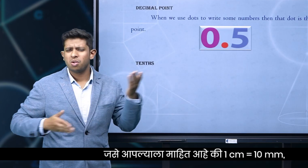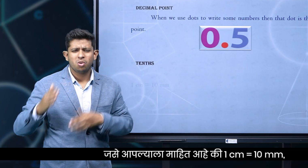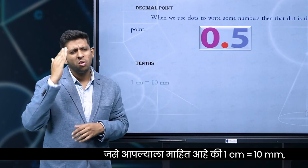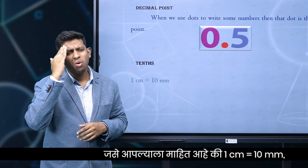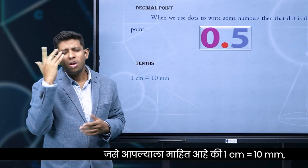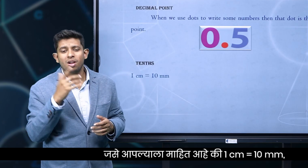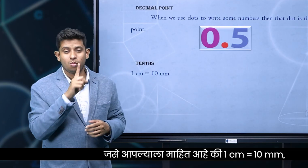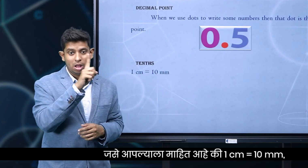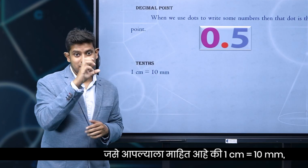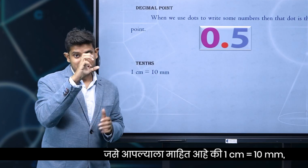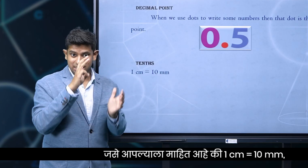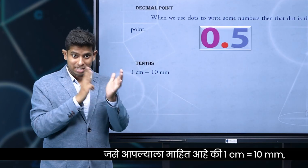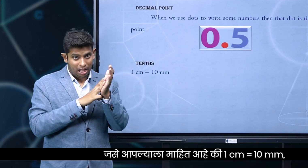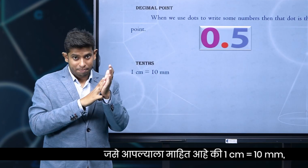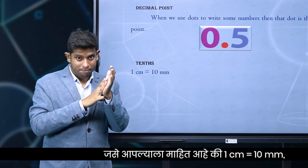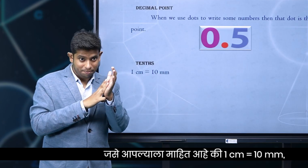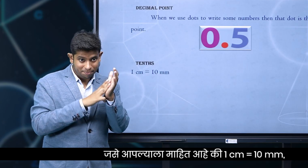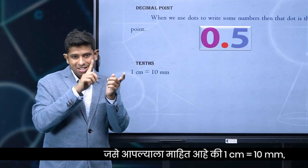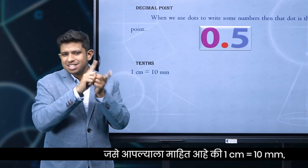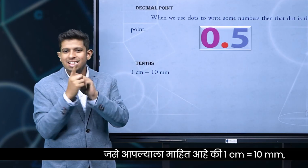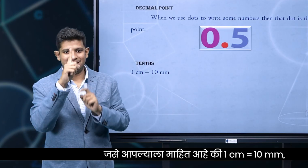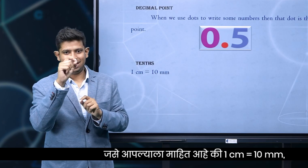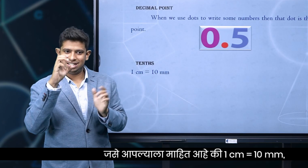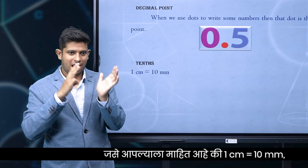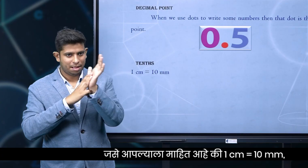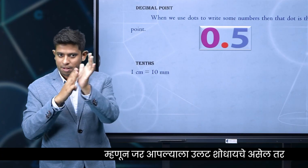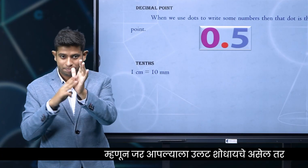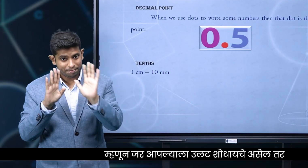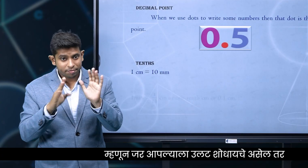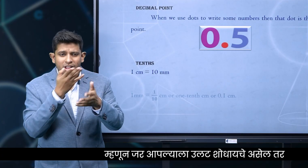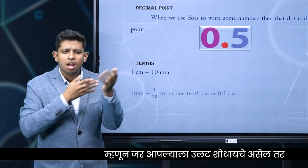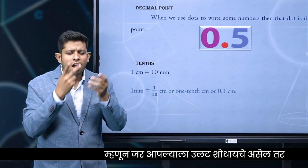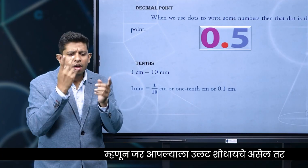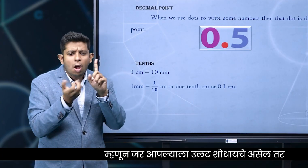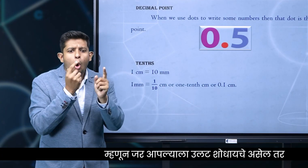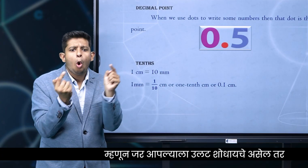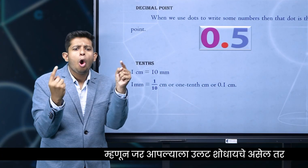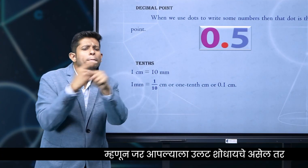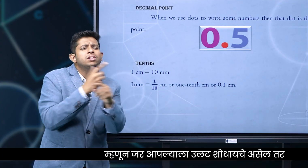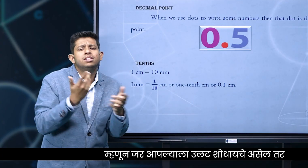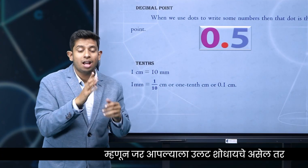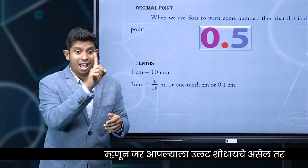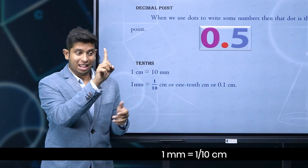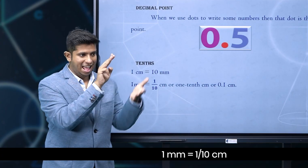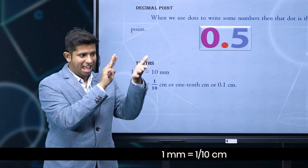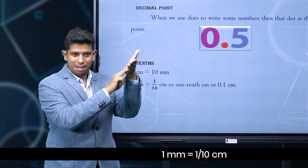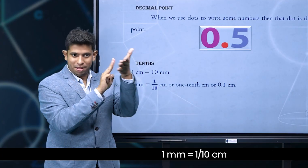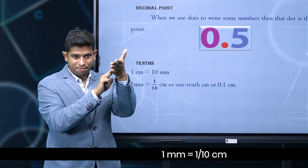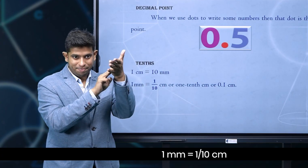जसे आपल्याला माहित आहे की 1 सेंटीमीटर बरोबर 10 मिलीमीटर. म्हणून जर आपल्याला उलट शोधायचे असेल तर 1